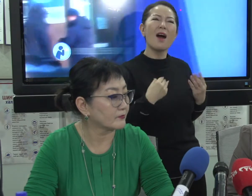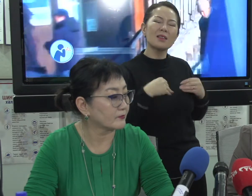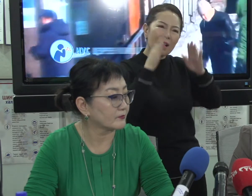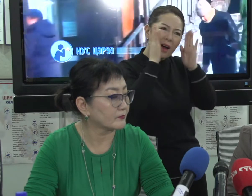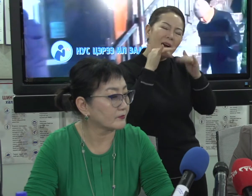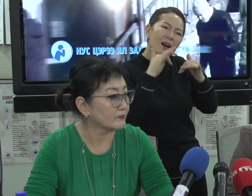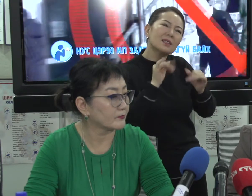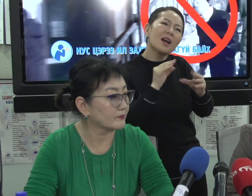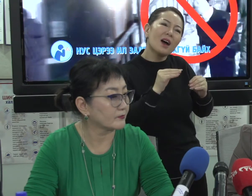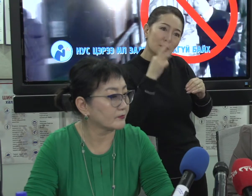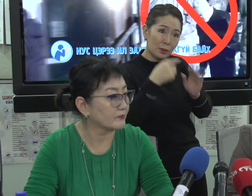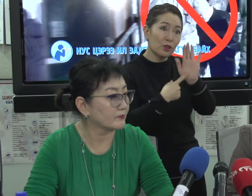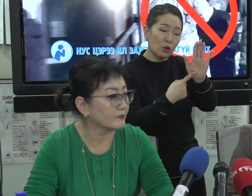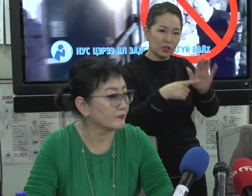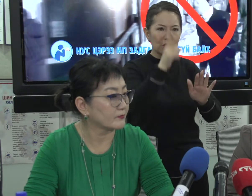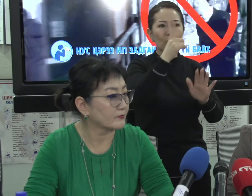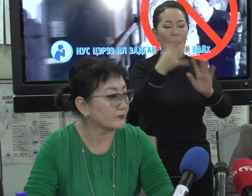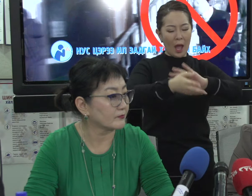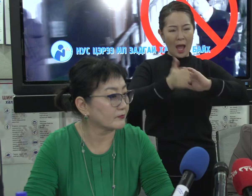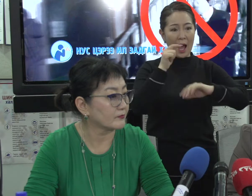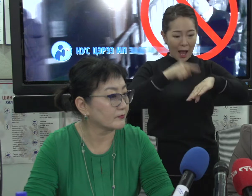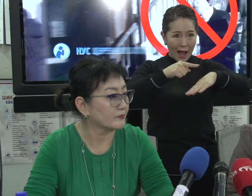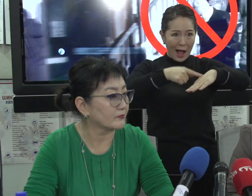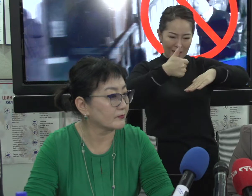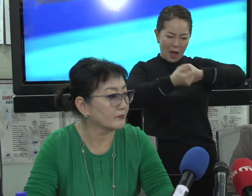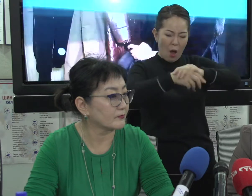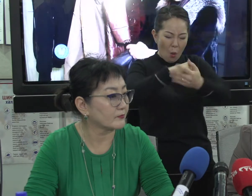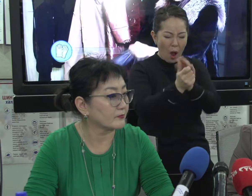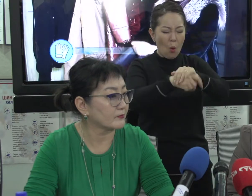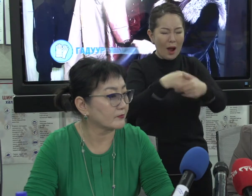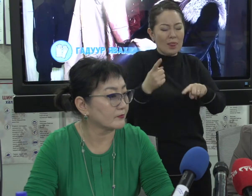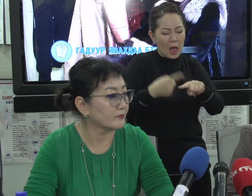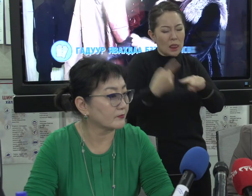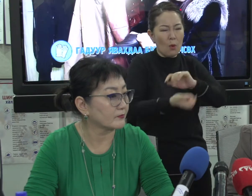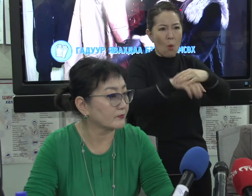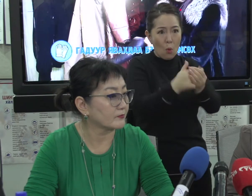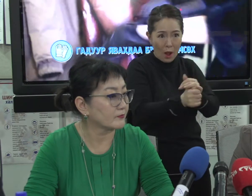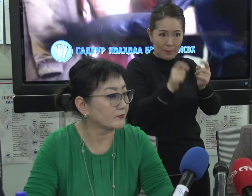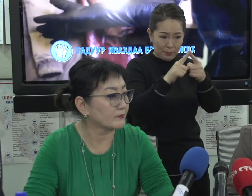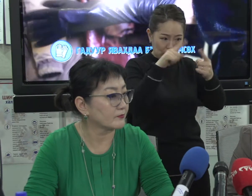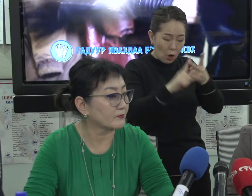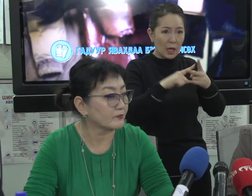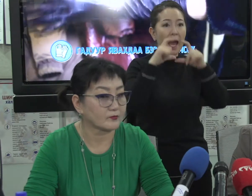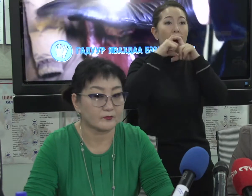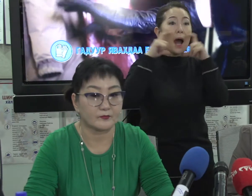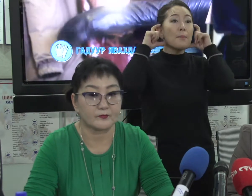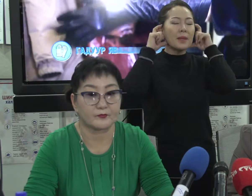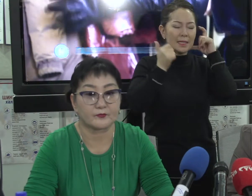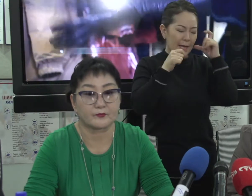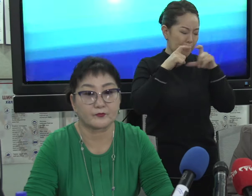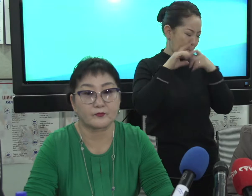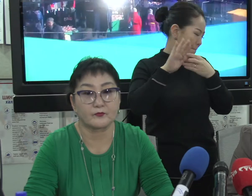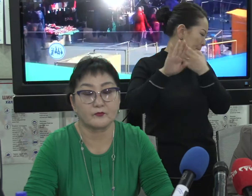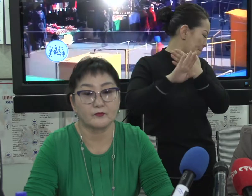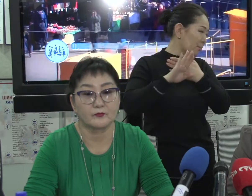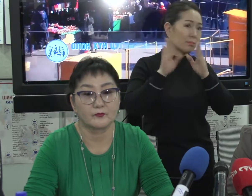тогтмол өгч байгаа. Ер нь бол гараа сайтрууга амныхаа маскыг буюу амны хаалтаа сайн хэрэгдлэх ёстой. А